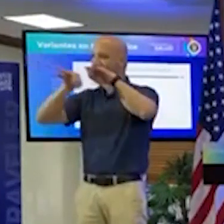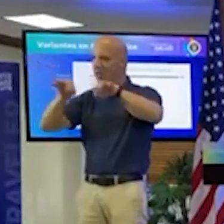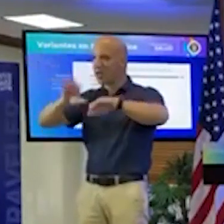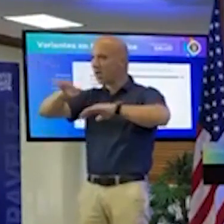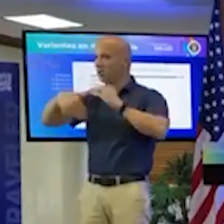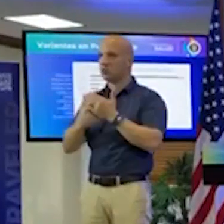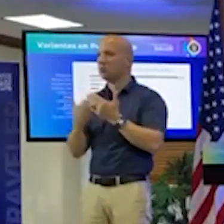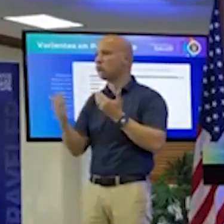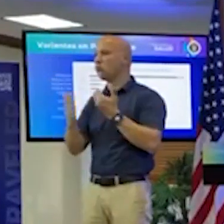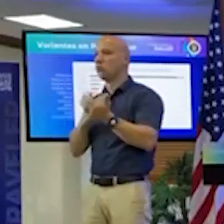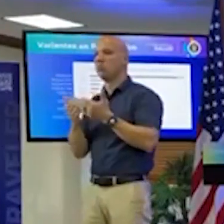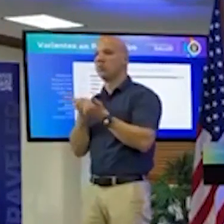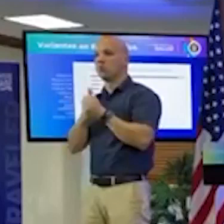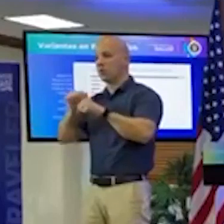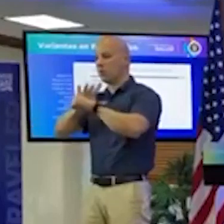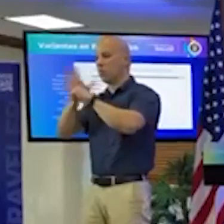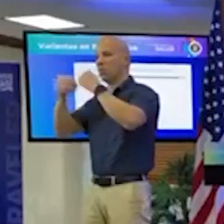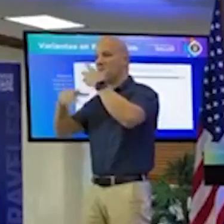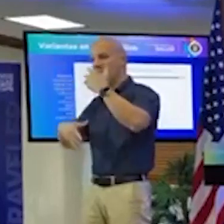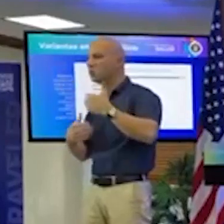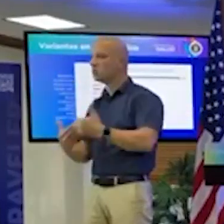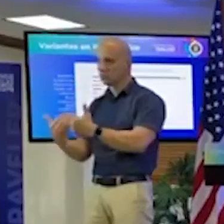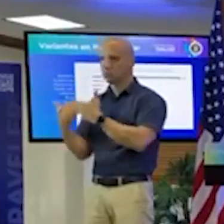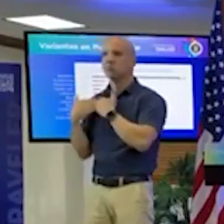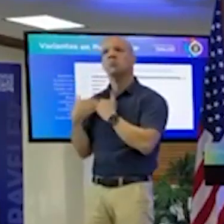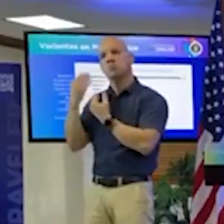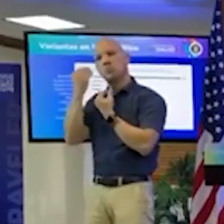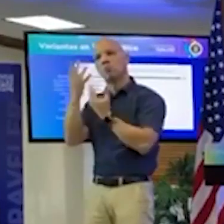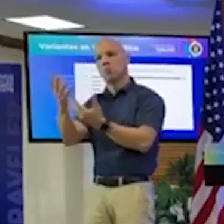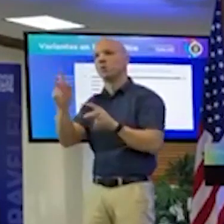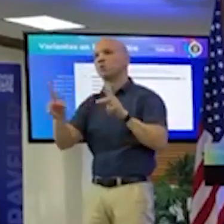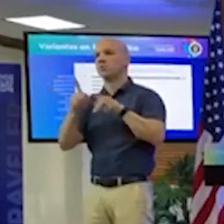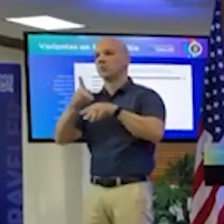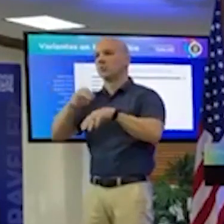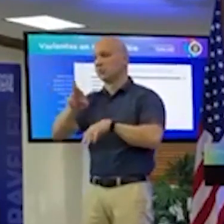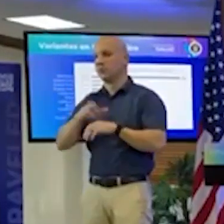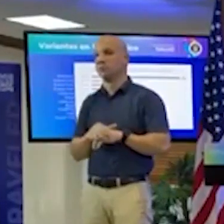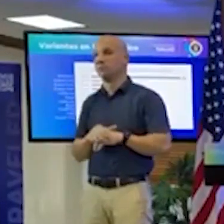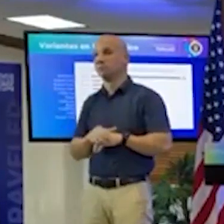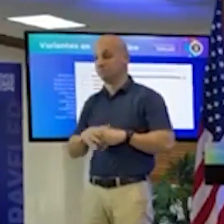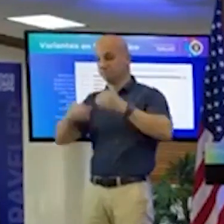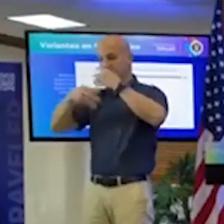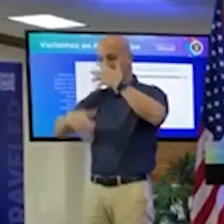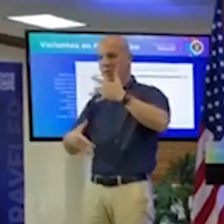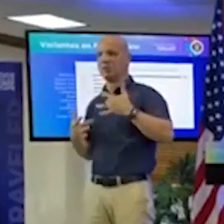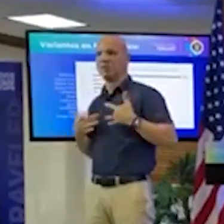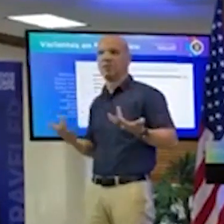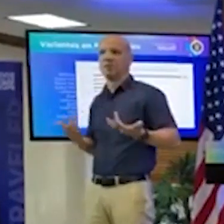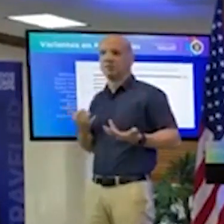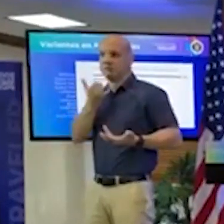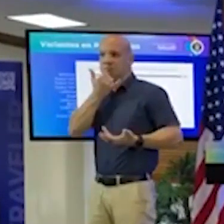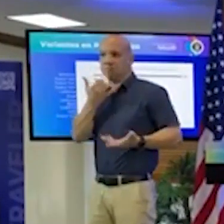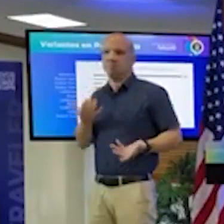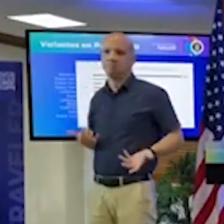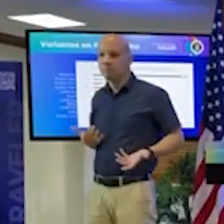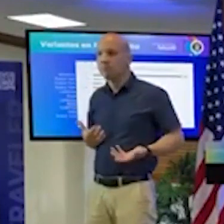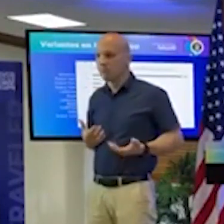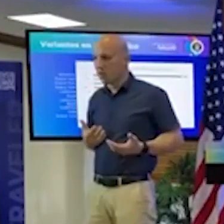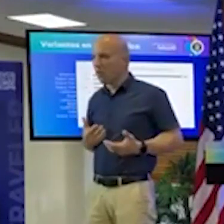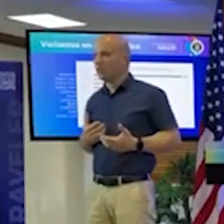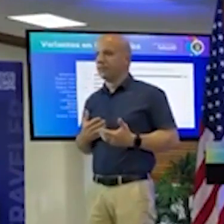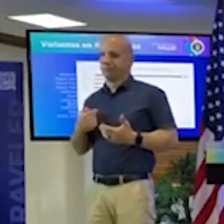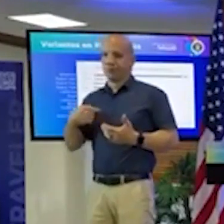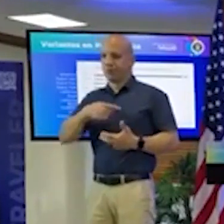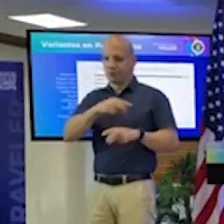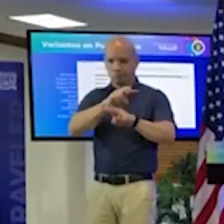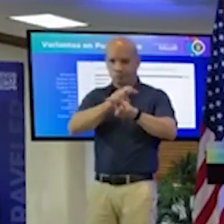tipo de variante, responsablemente decírselo al pueblo de Puerto Rico. ¿Qué hay con esto de las variantes? Pues mira, todos los análisis que se han hecho, ¿verdad?,